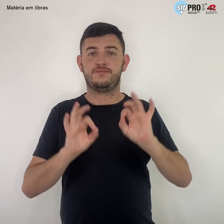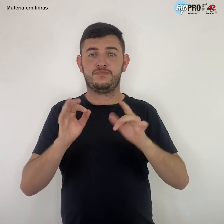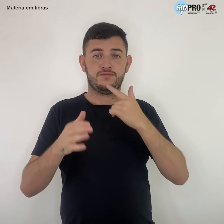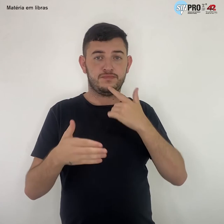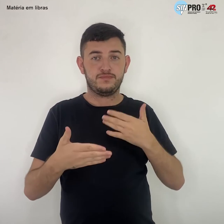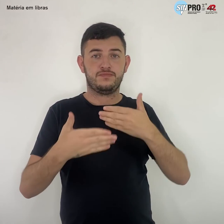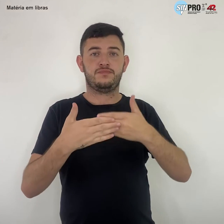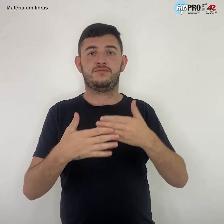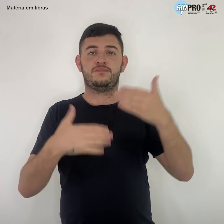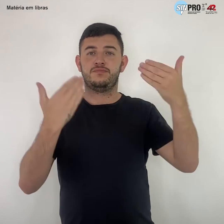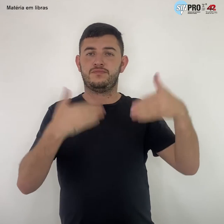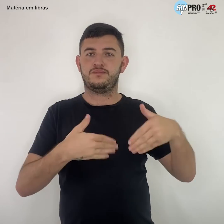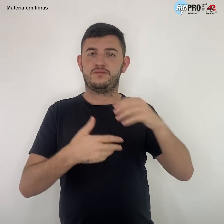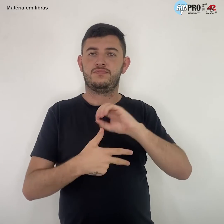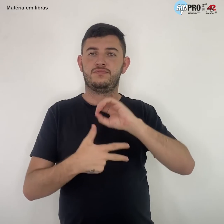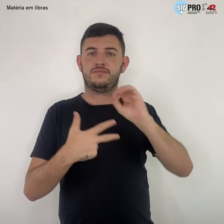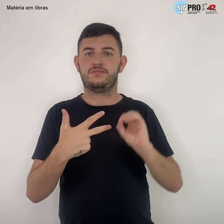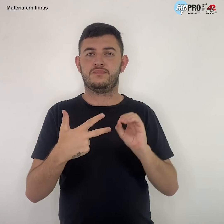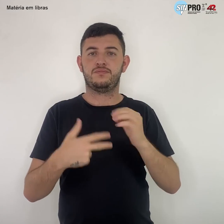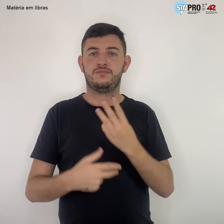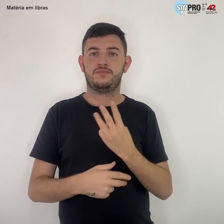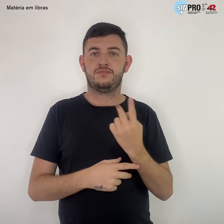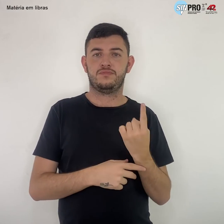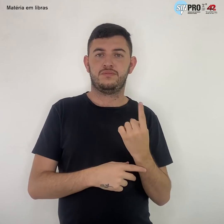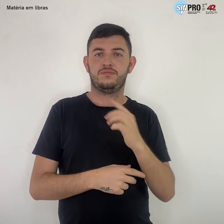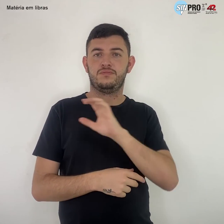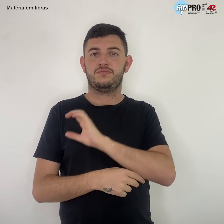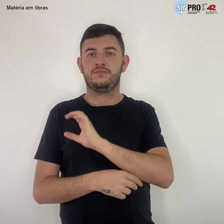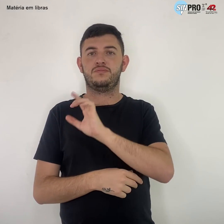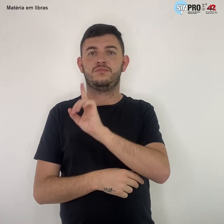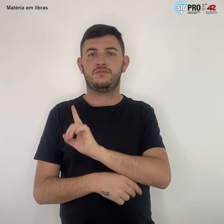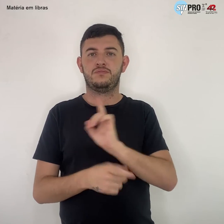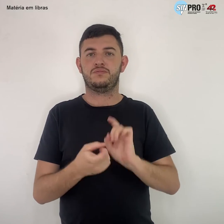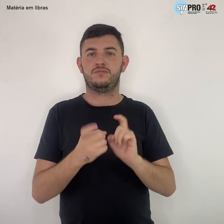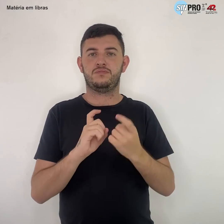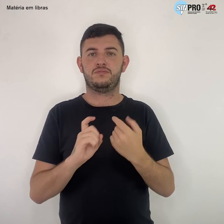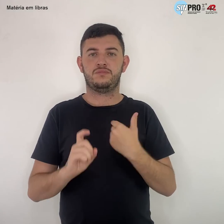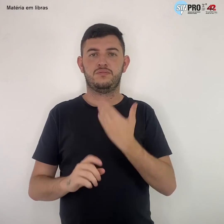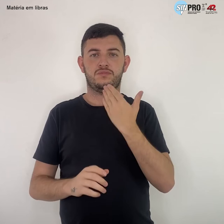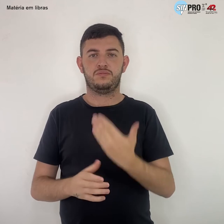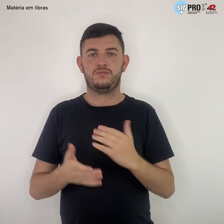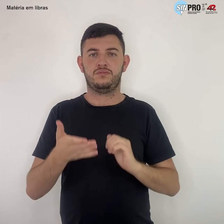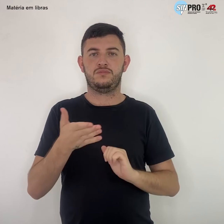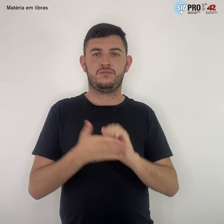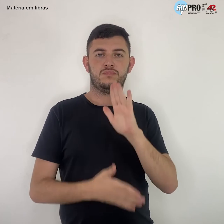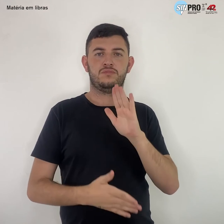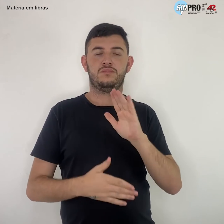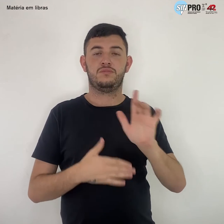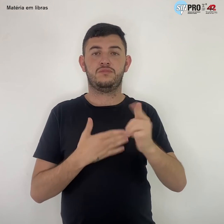Enem, 31 coordenadores pediram exoneração de cargos